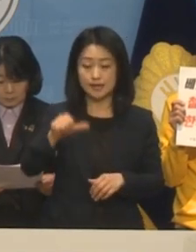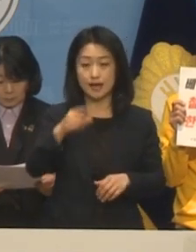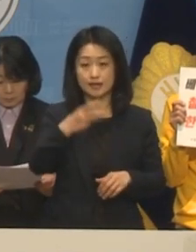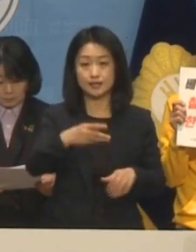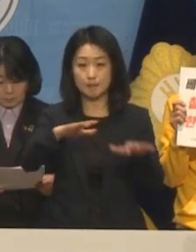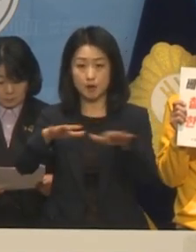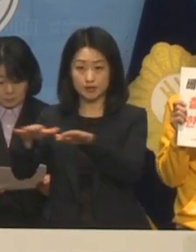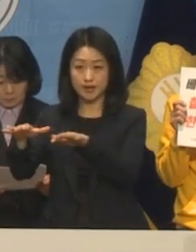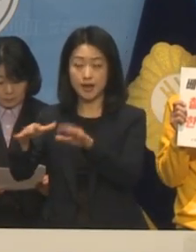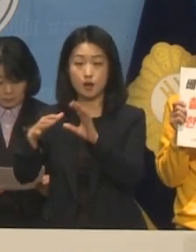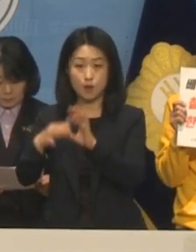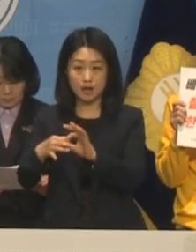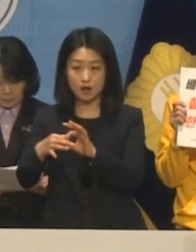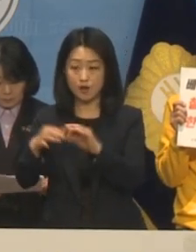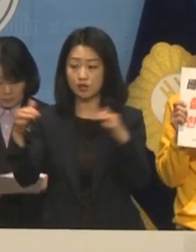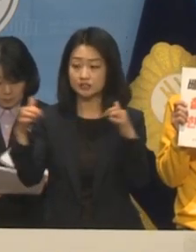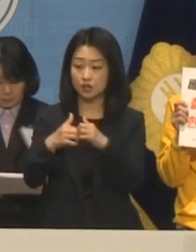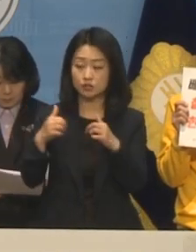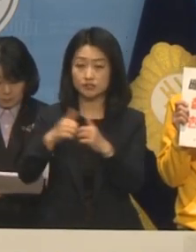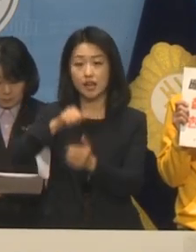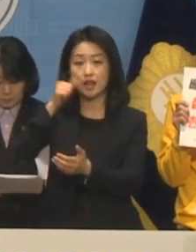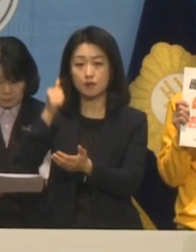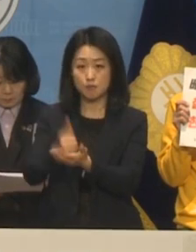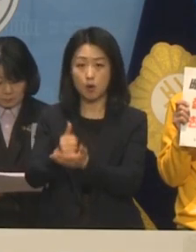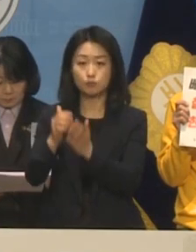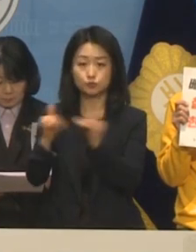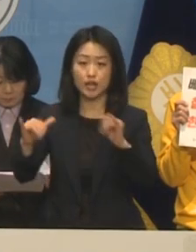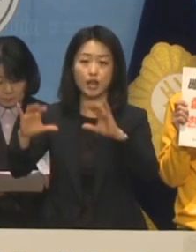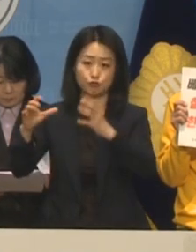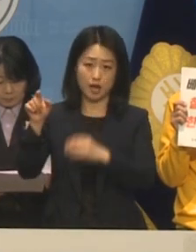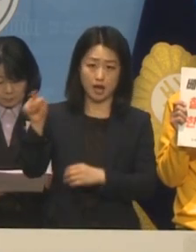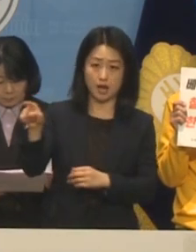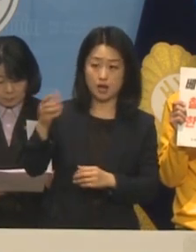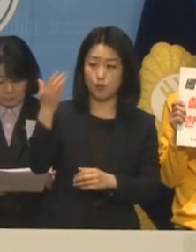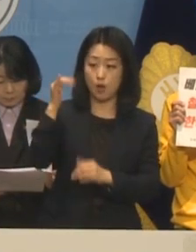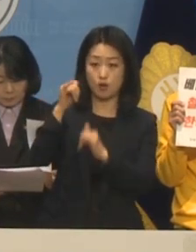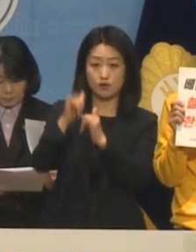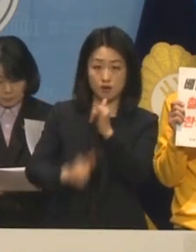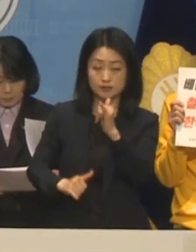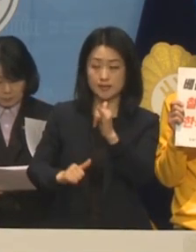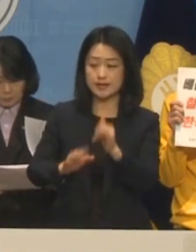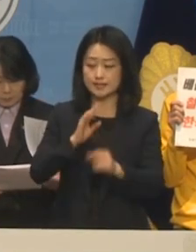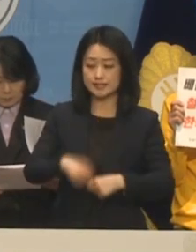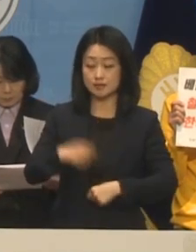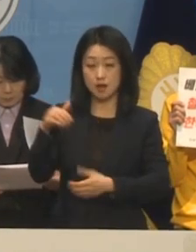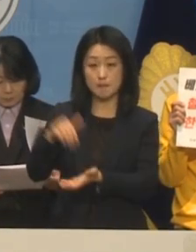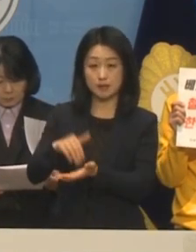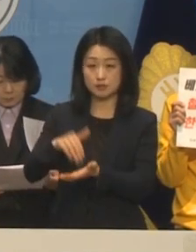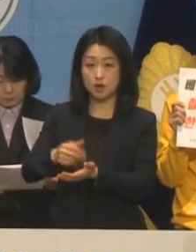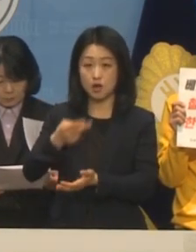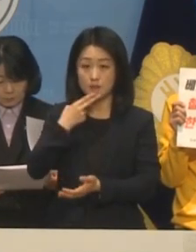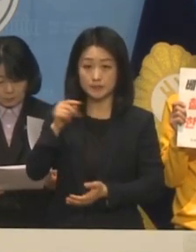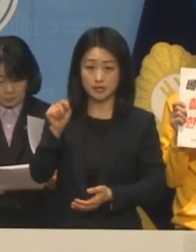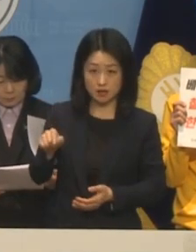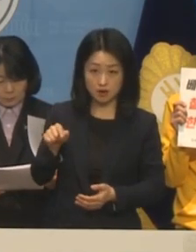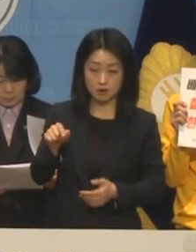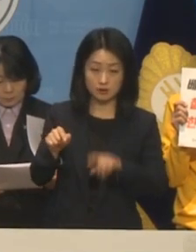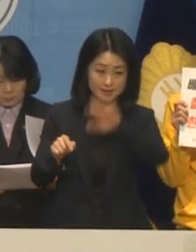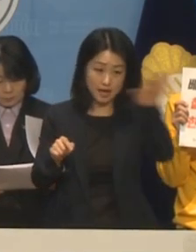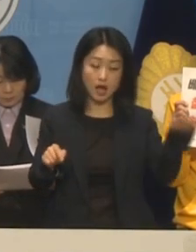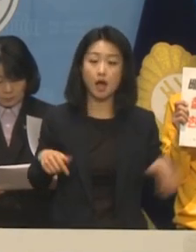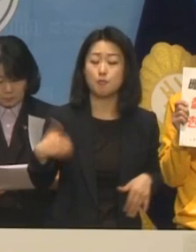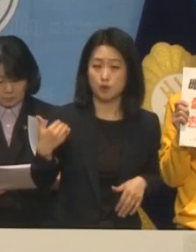지역에서 전쟁을 일으킨 전쟁 범죄 국가이며 과거 역사를 진정성 있게 반성하지 않고 있다는 사실도